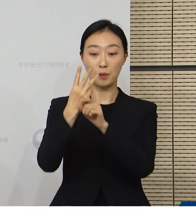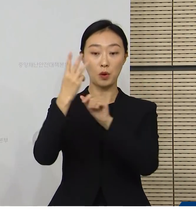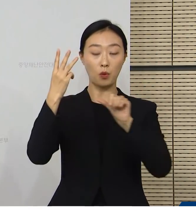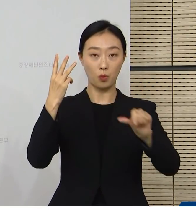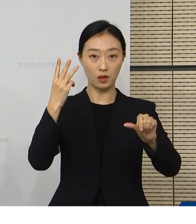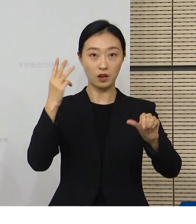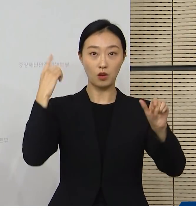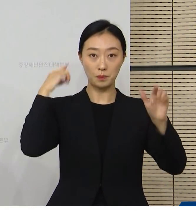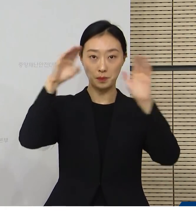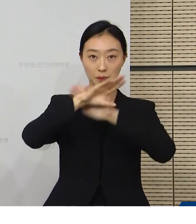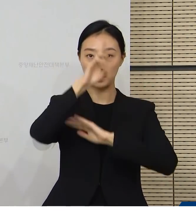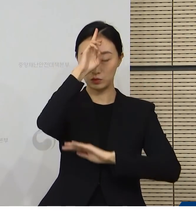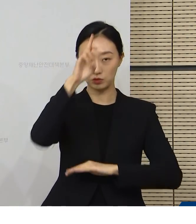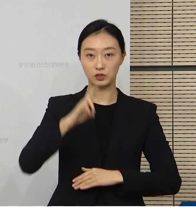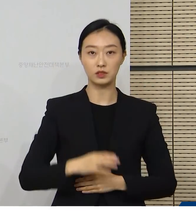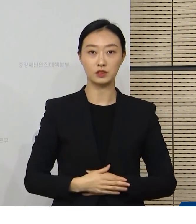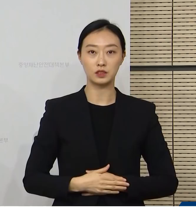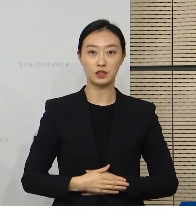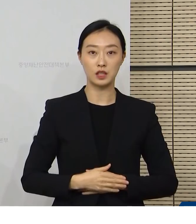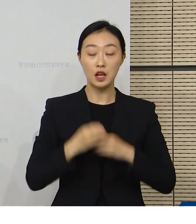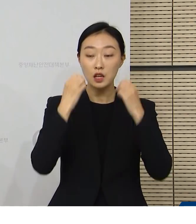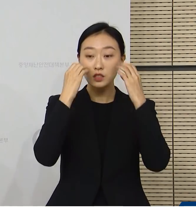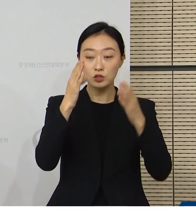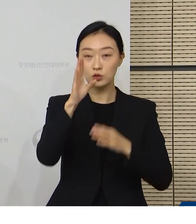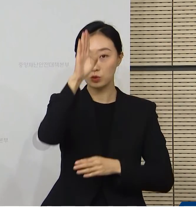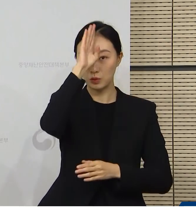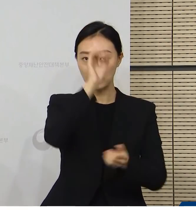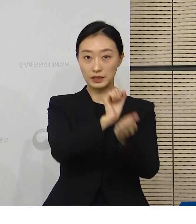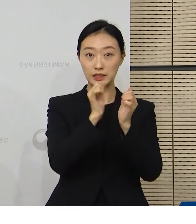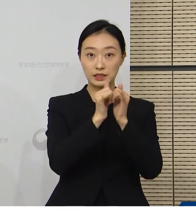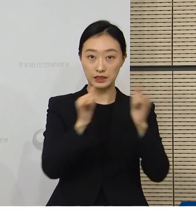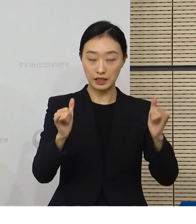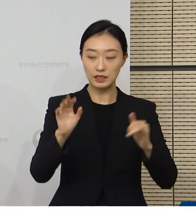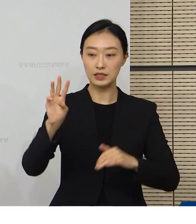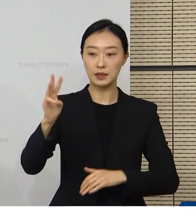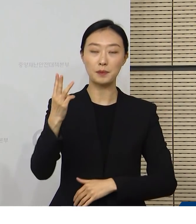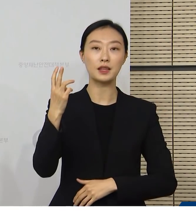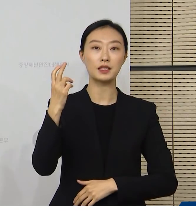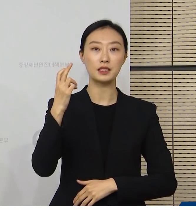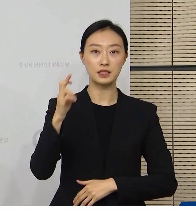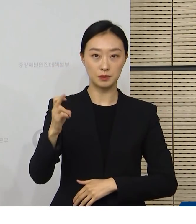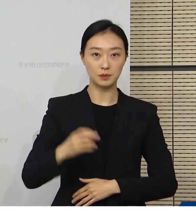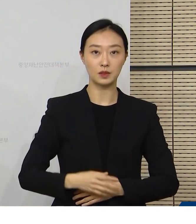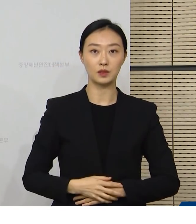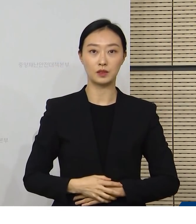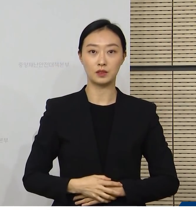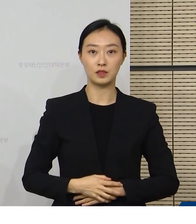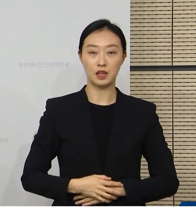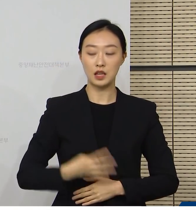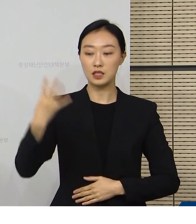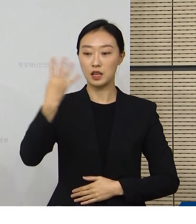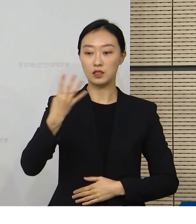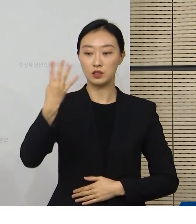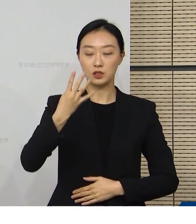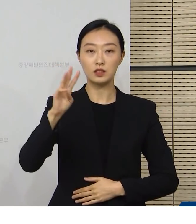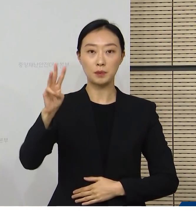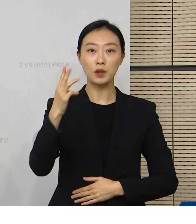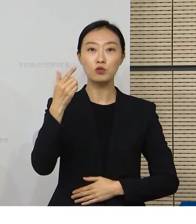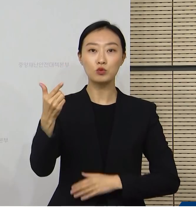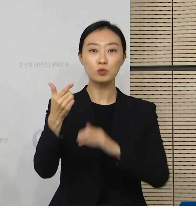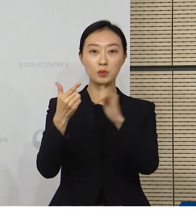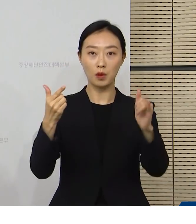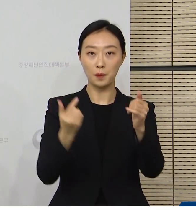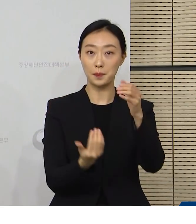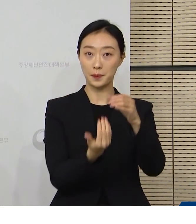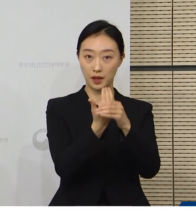0시 기준 대구의 신규 환자는 320명으로 현재까지 4,006명의 환자가 발생하였고 이